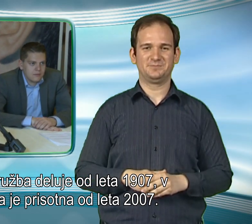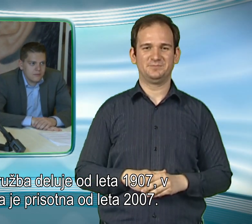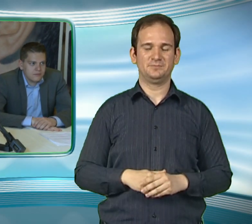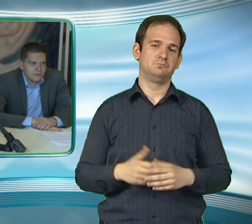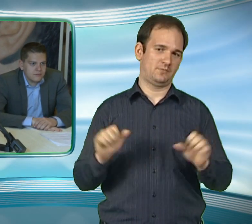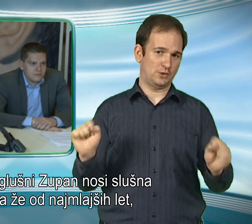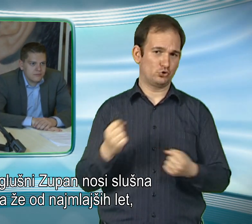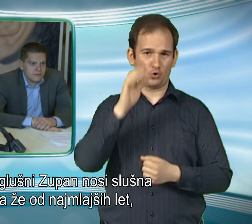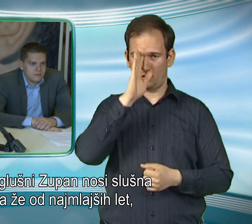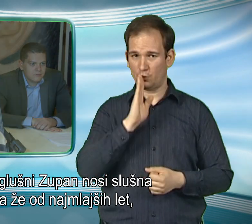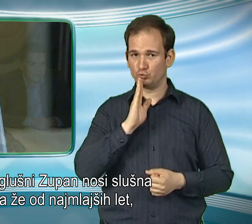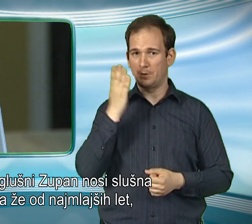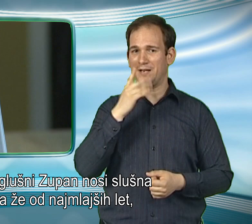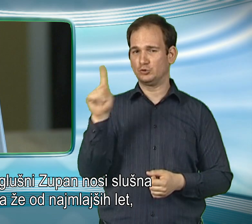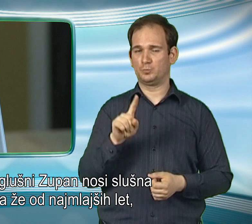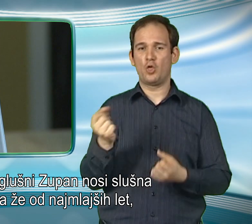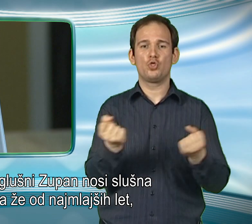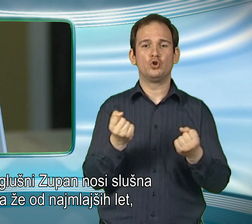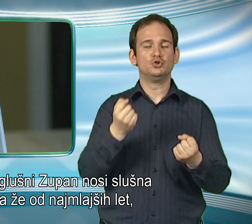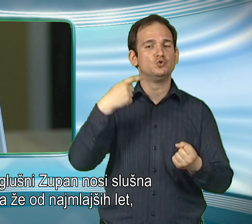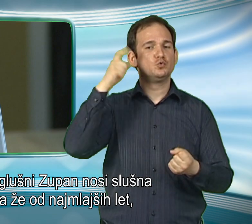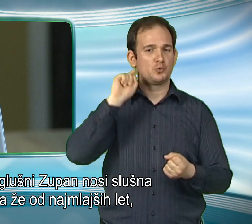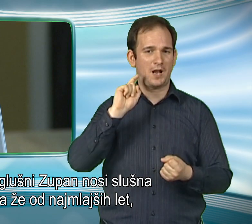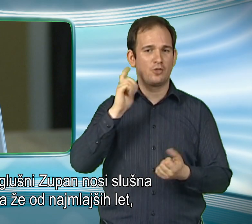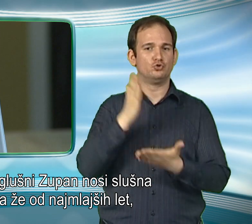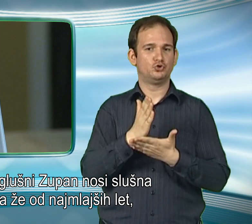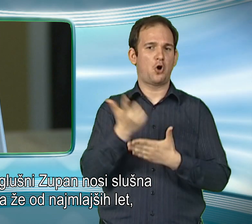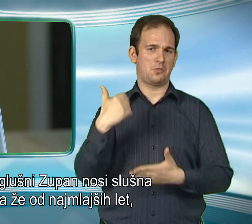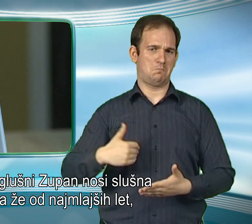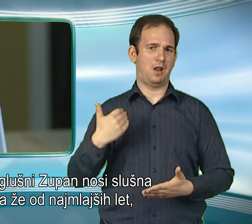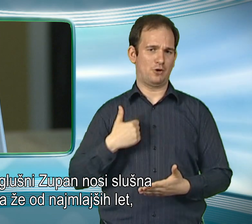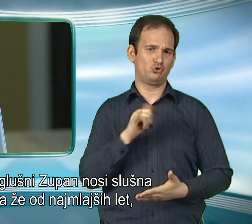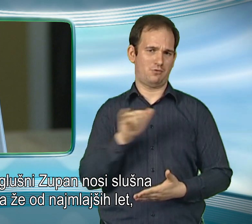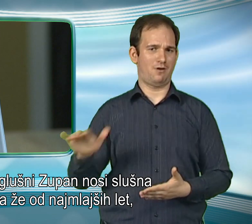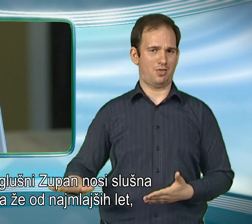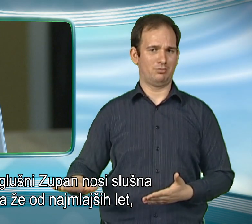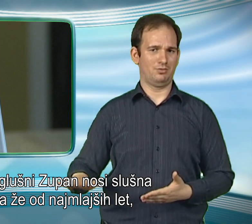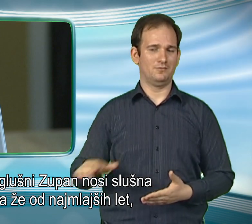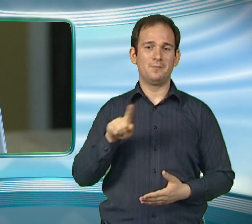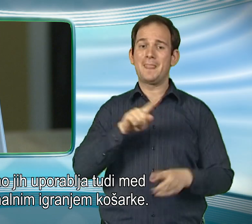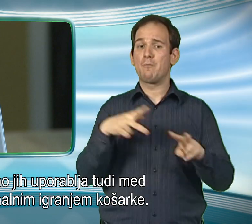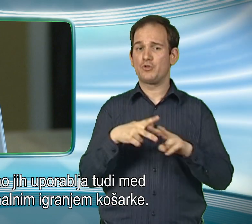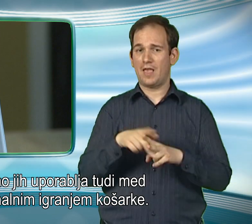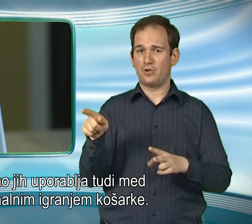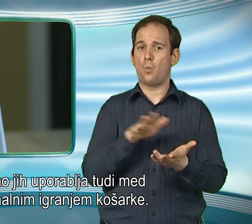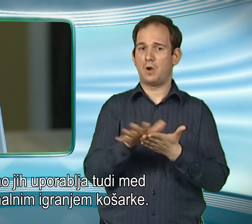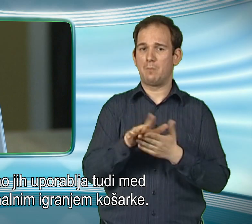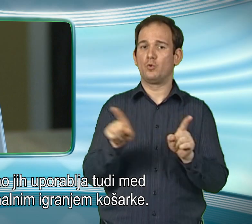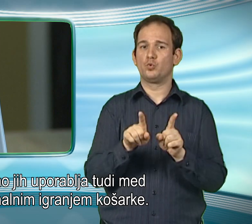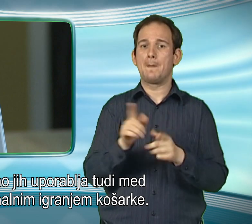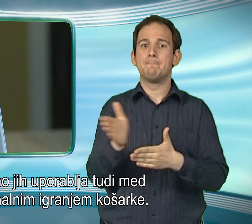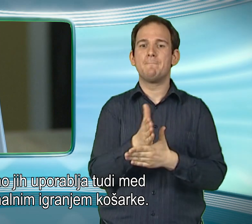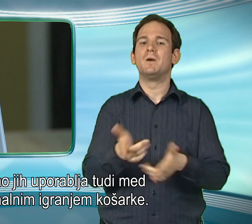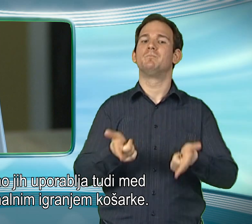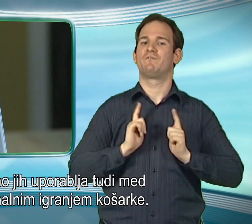2007. Težko naglušni Zupan nosi slušna aparata že od najmlajših let. Nemoteno jih uporablja